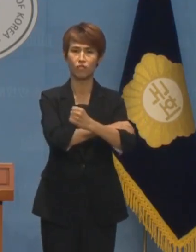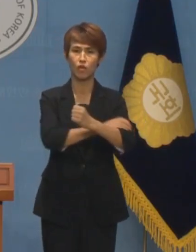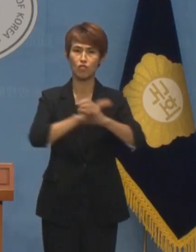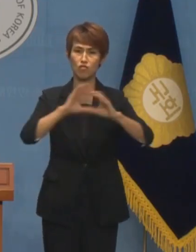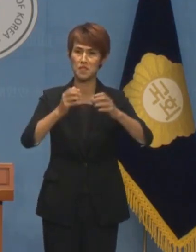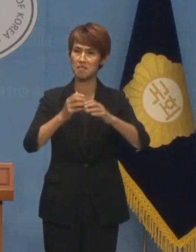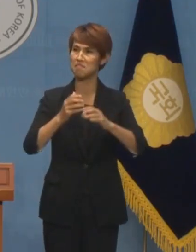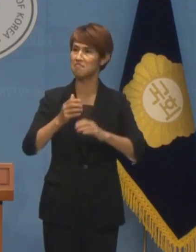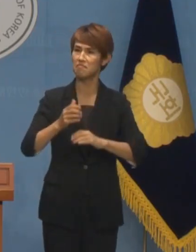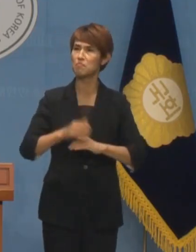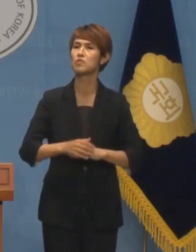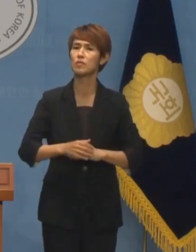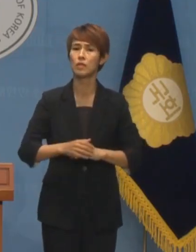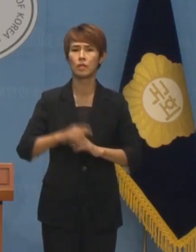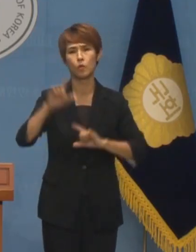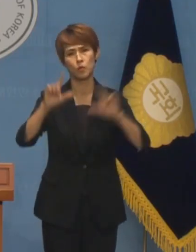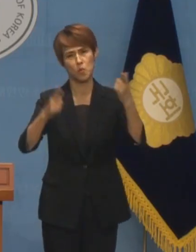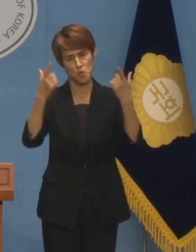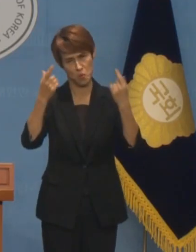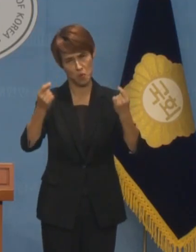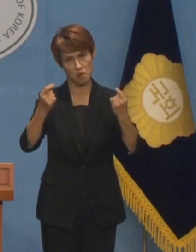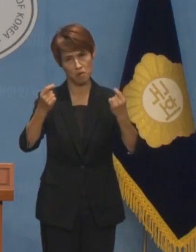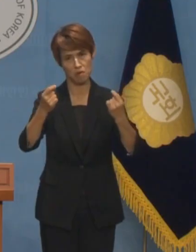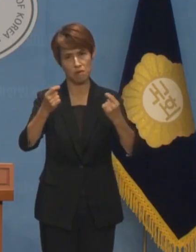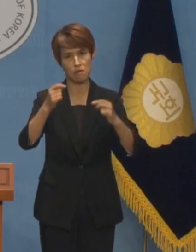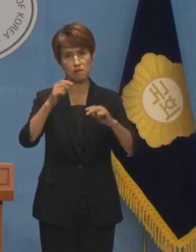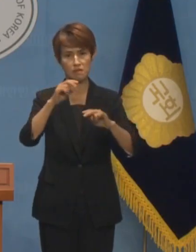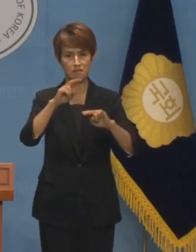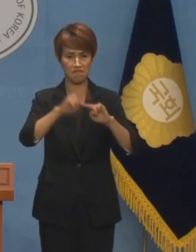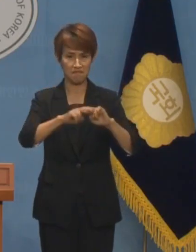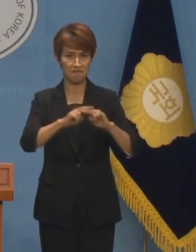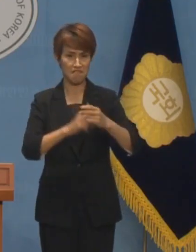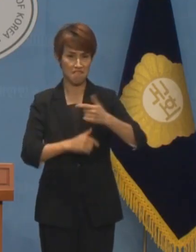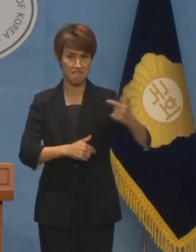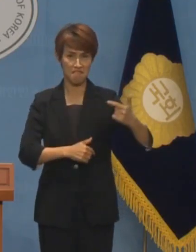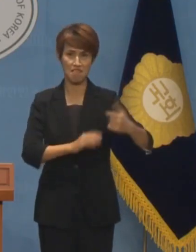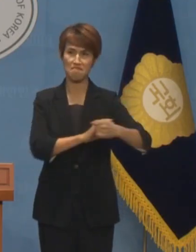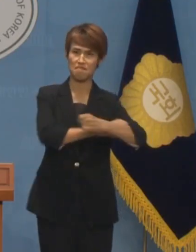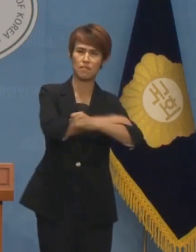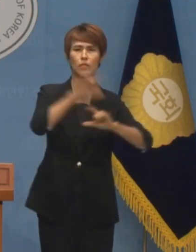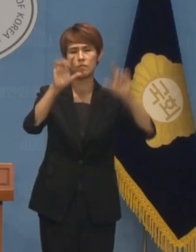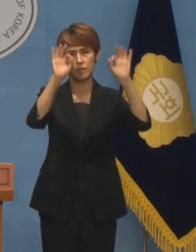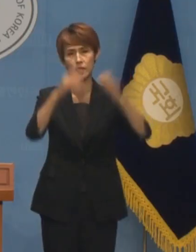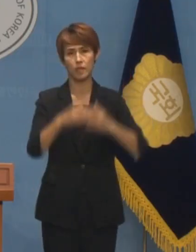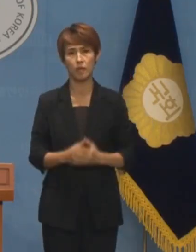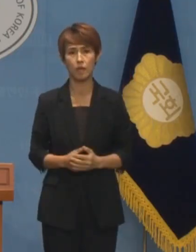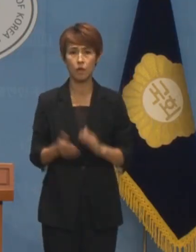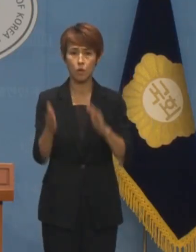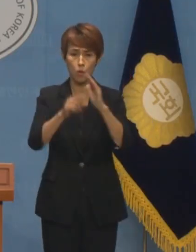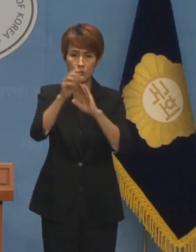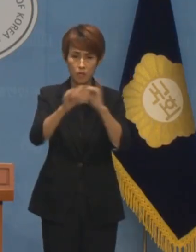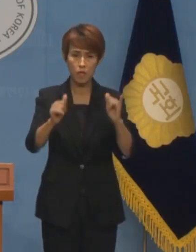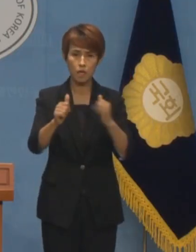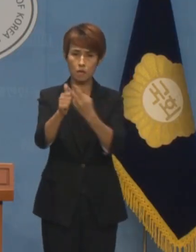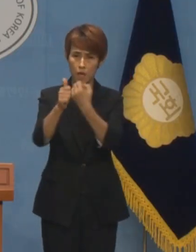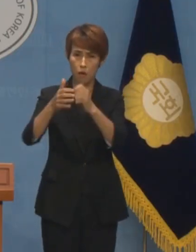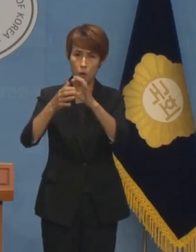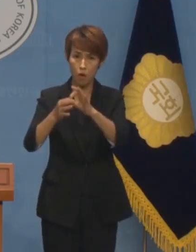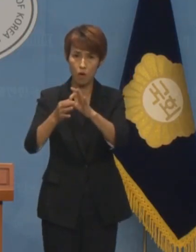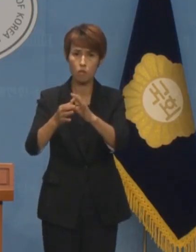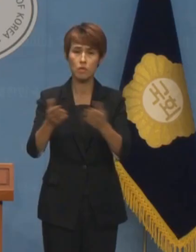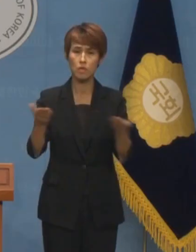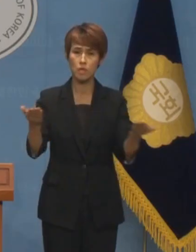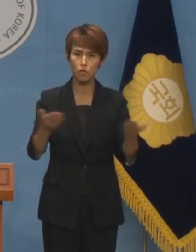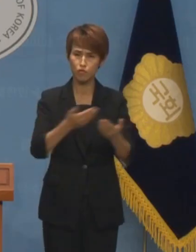국민위에 군림하려는 다수당의 폭정을 여실히 보여주고 있습니다. 공직자 탄핵 소추는